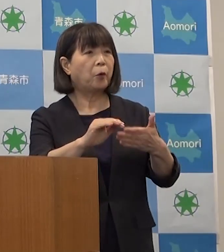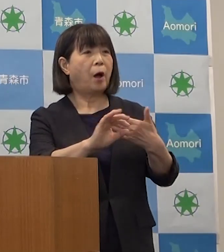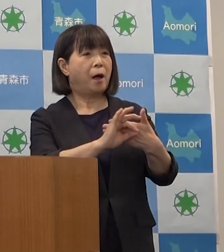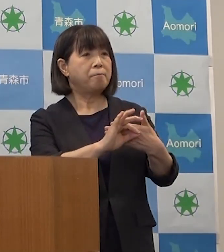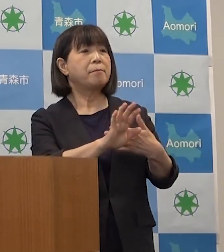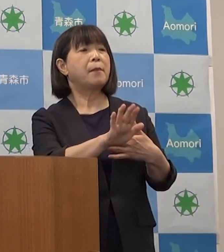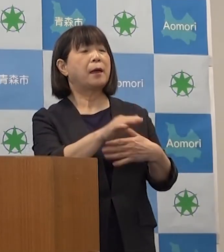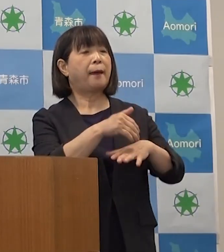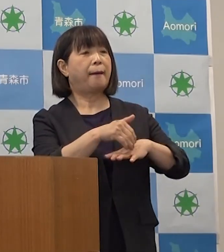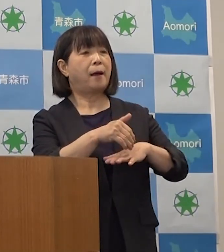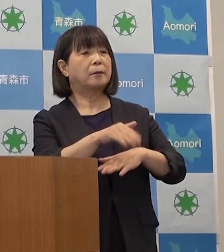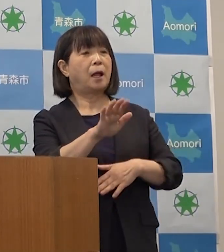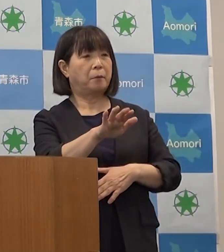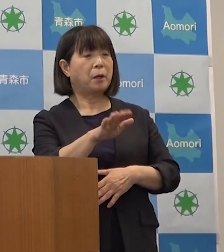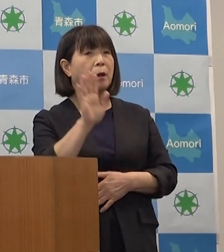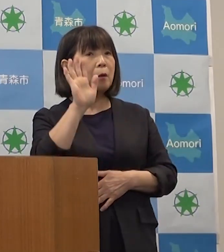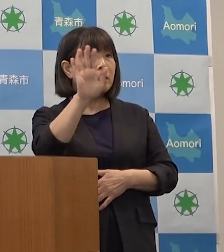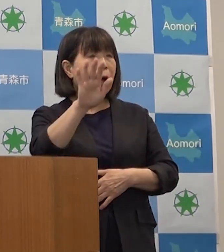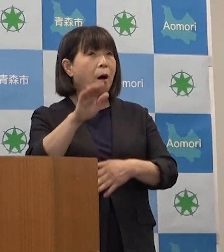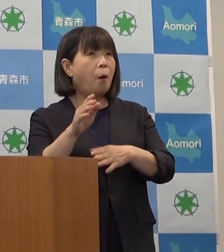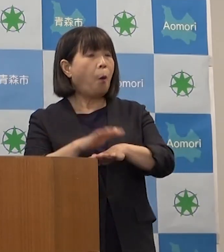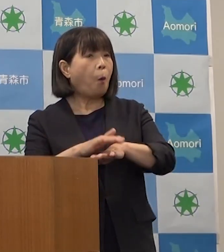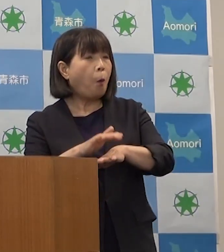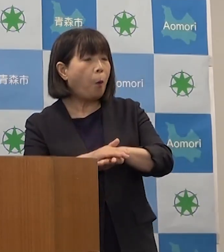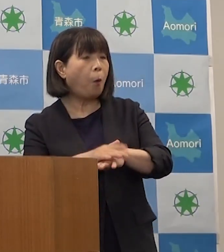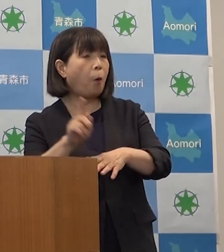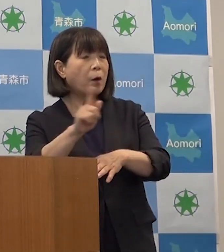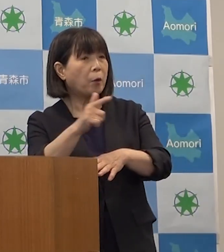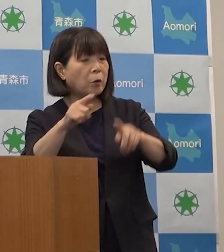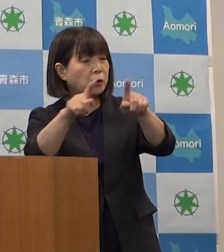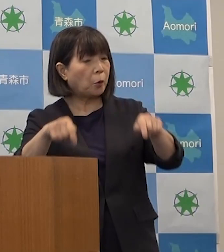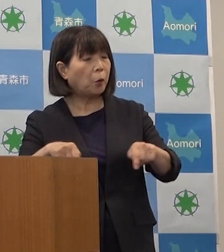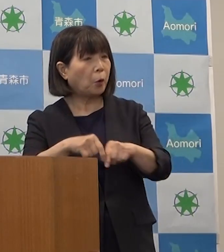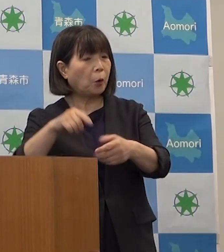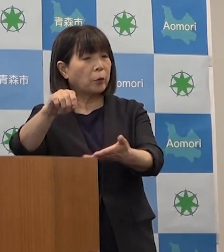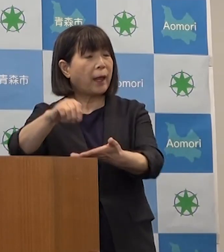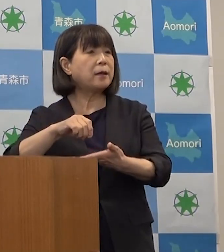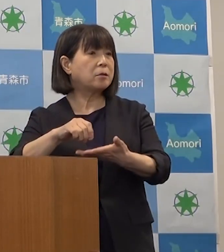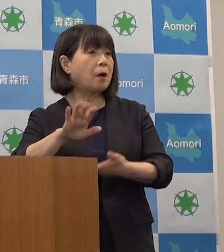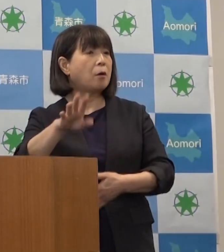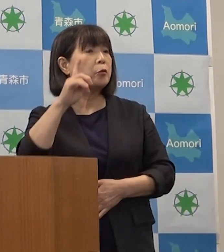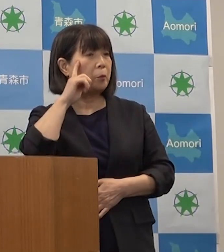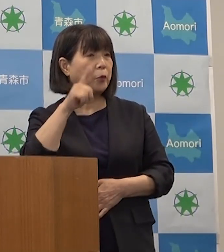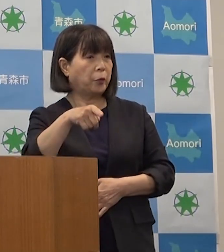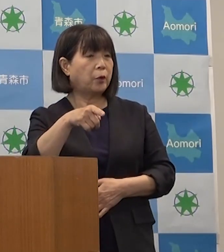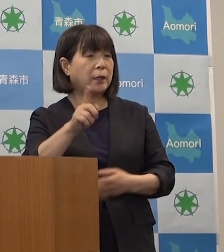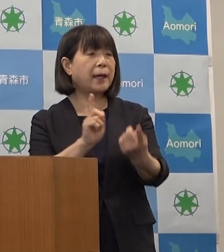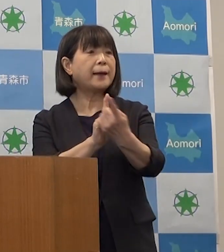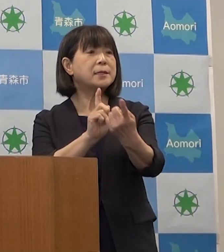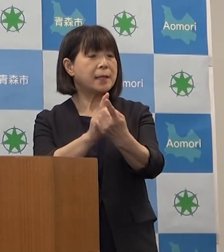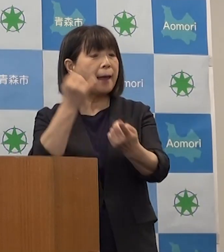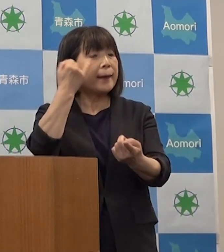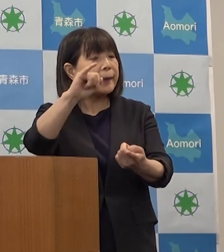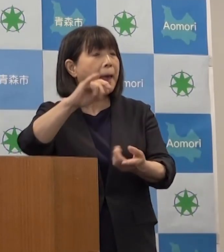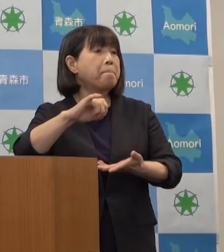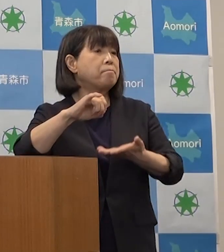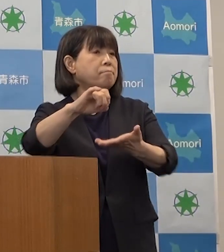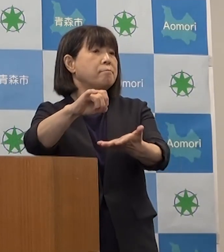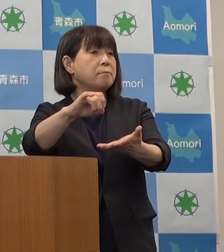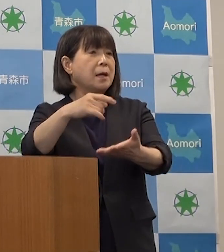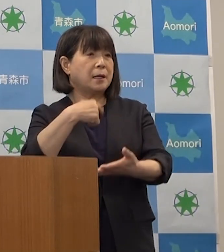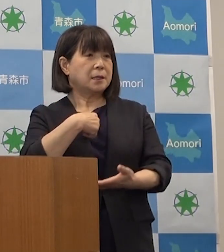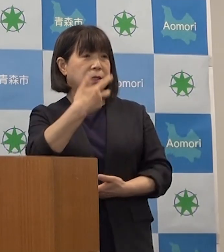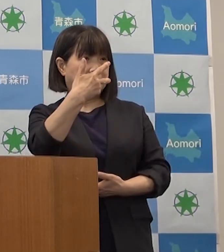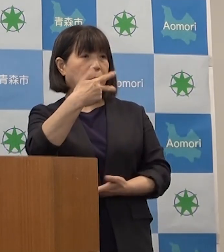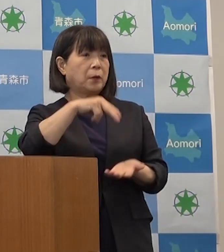今これから多分方法書が提出されてくると思います。でその方法書に対して意見書というのを市側から出せ